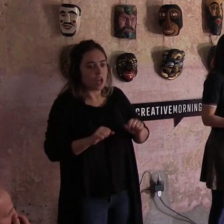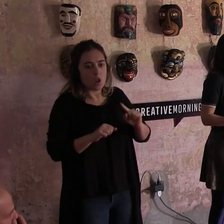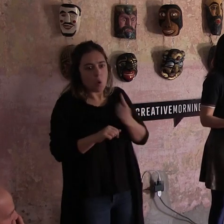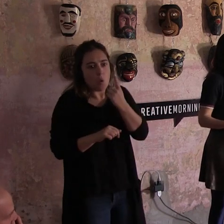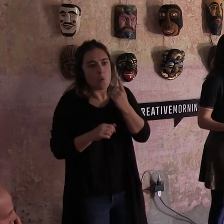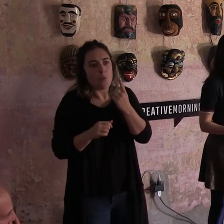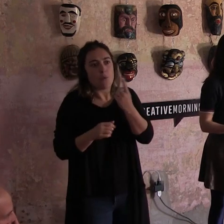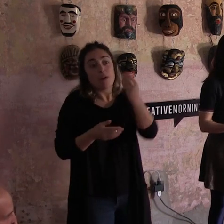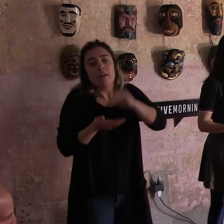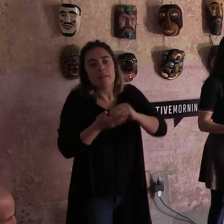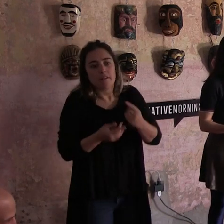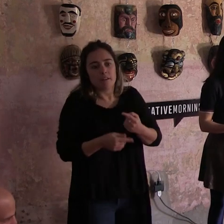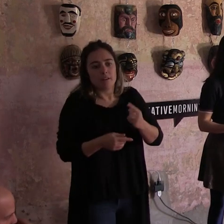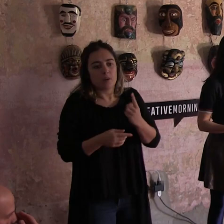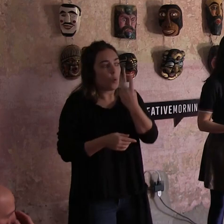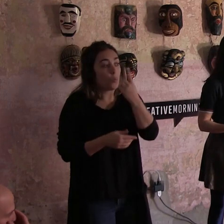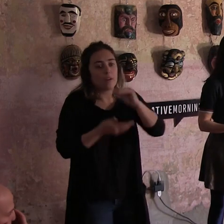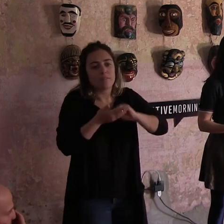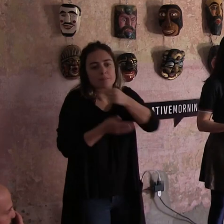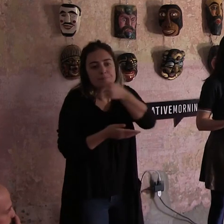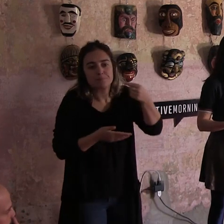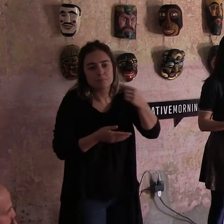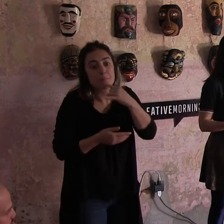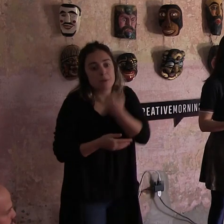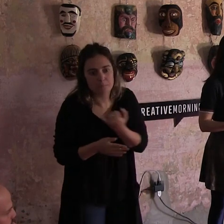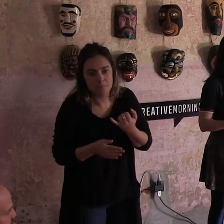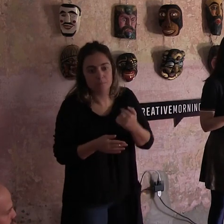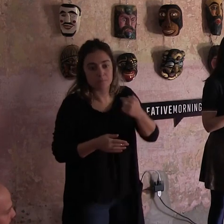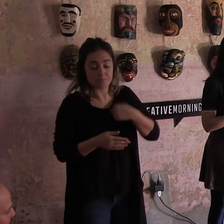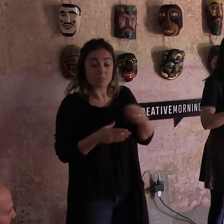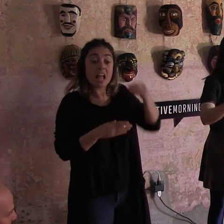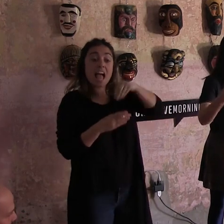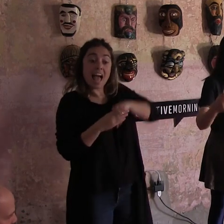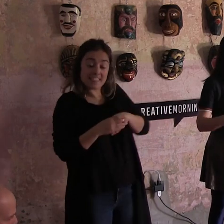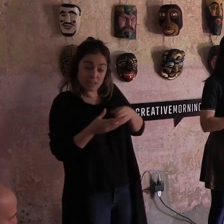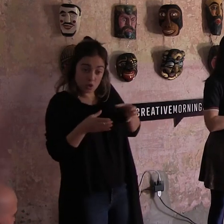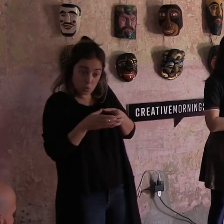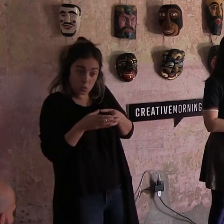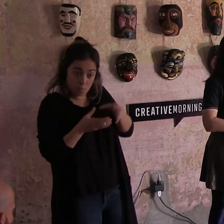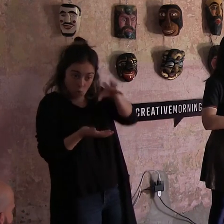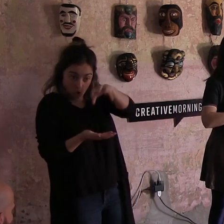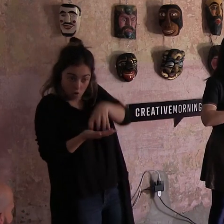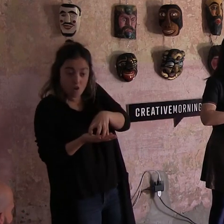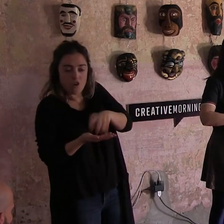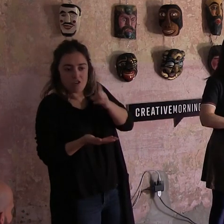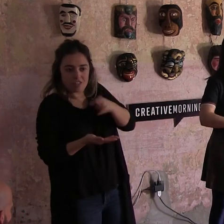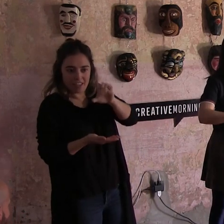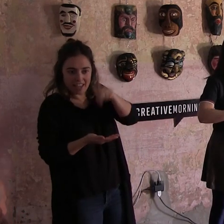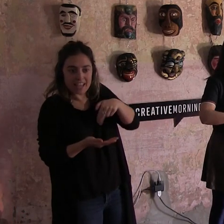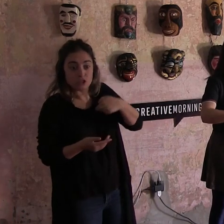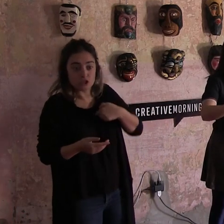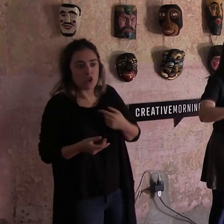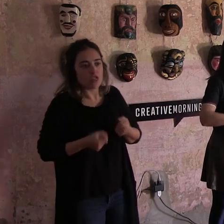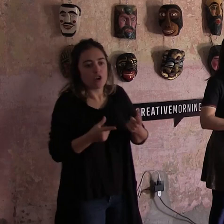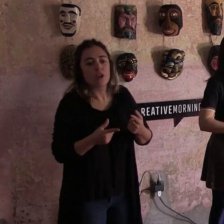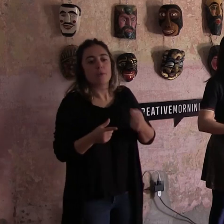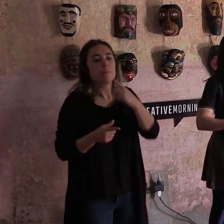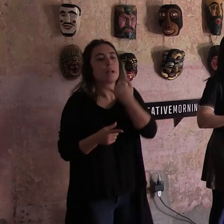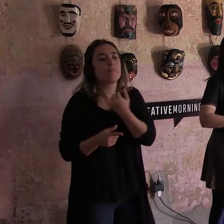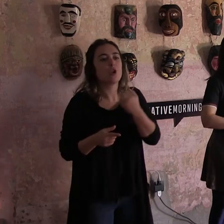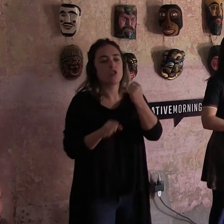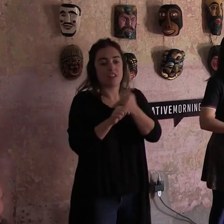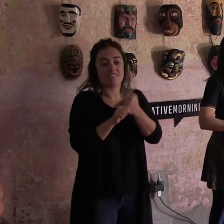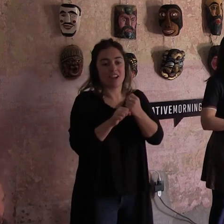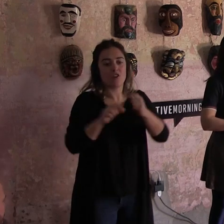por semana, algo. Nosotros dentro de GEN lo tenemos. Yo les doy a todos, a los editores, a la cámara, a Cataña